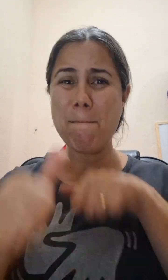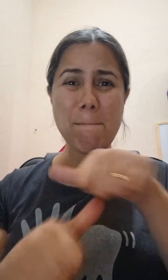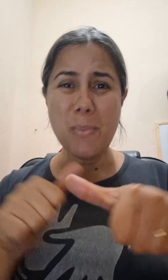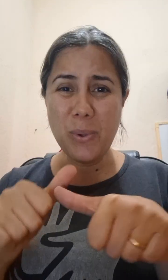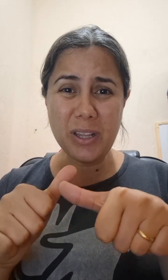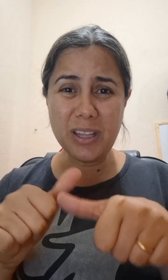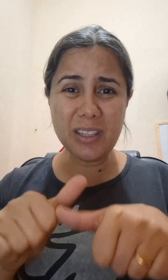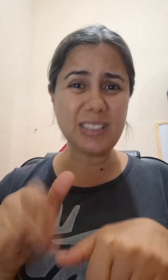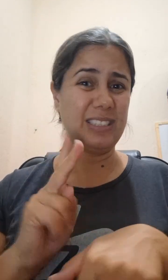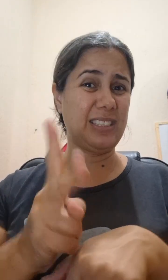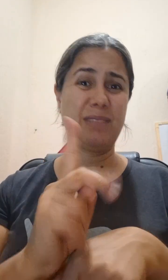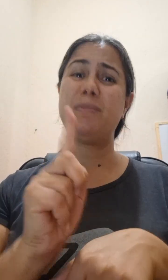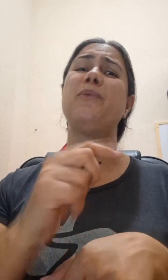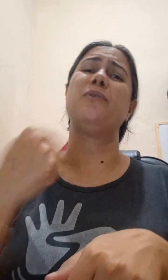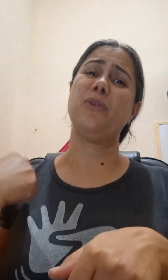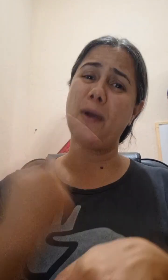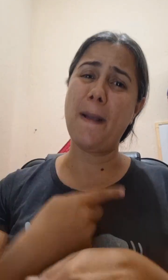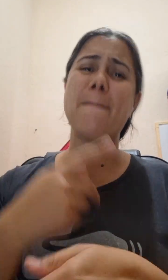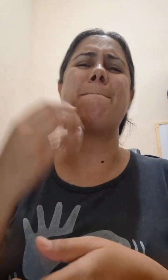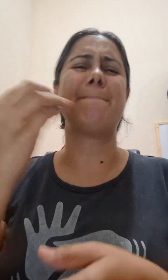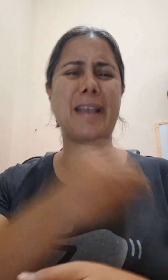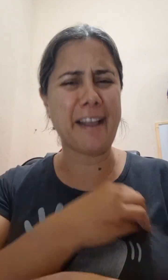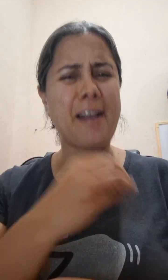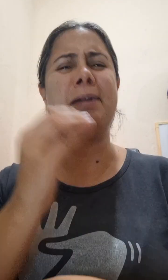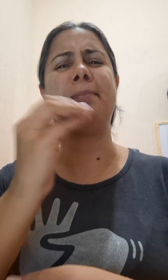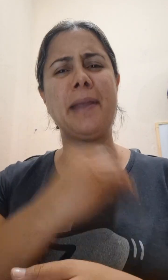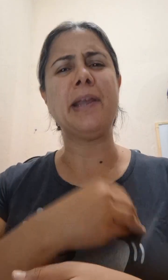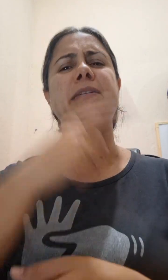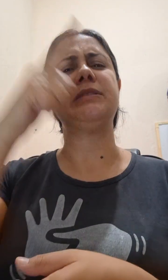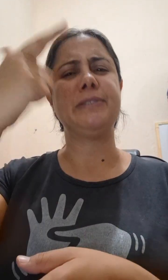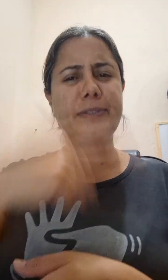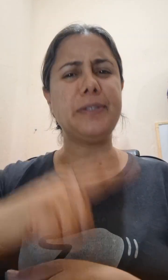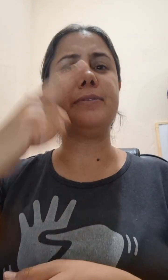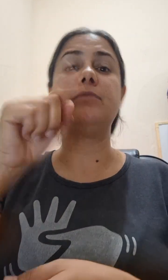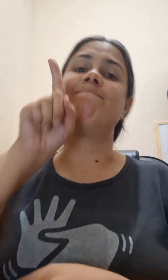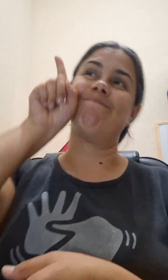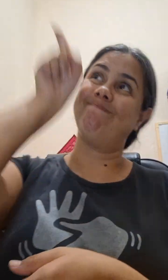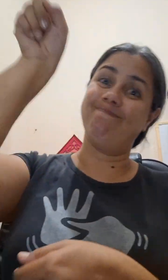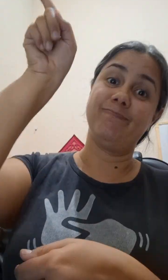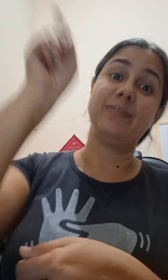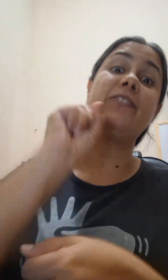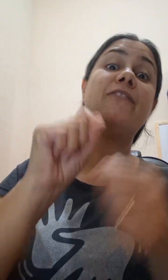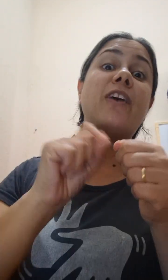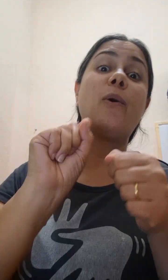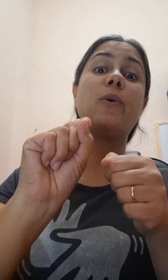Igual Jesus. Nós mudamos sempre? Não, nós pecamos,